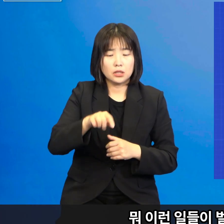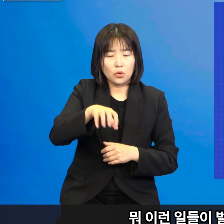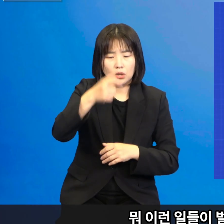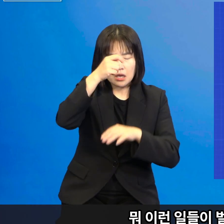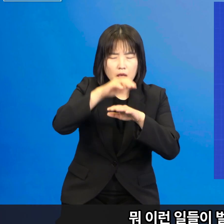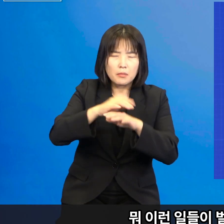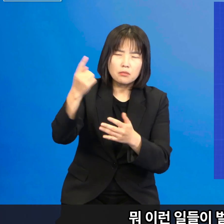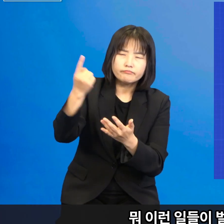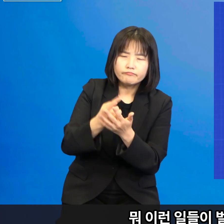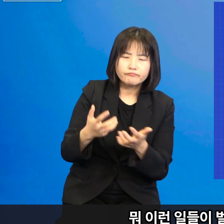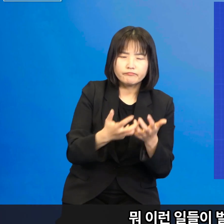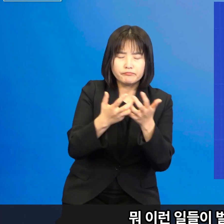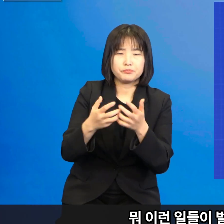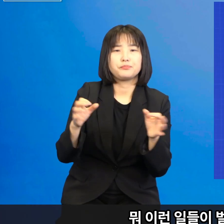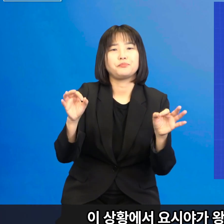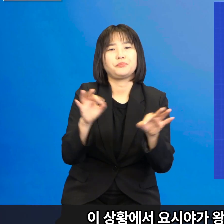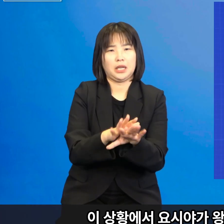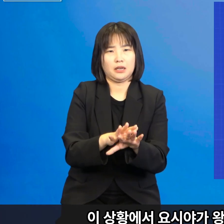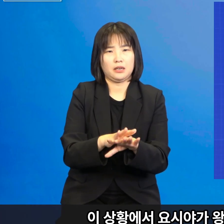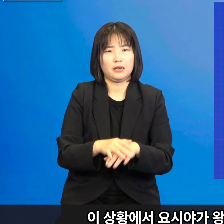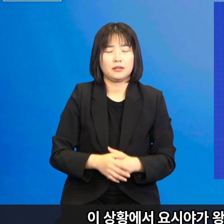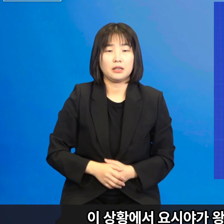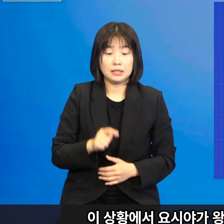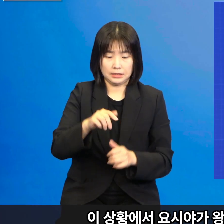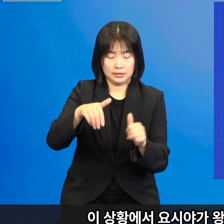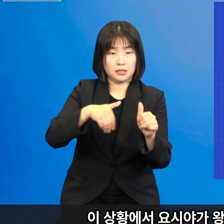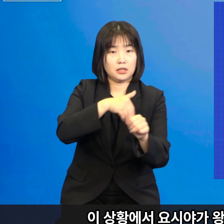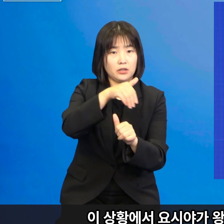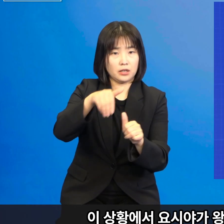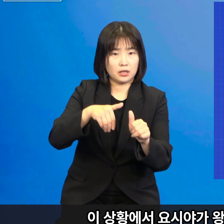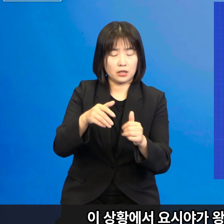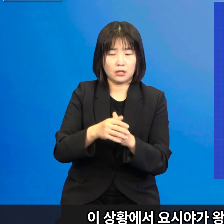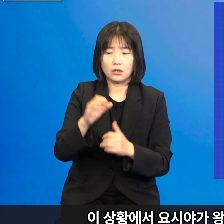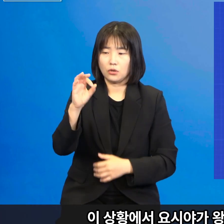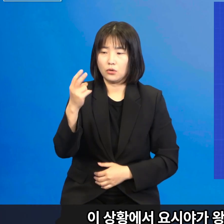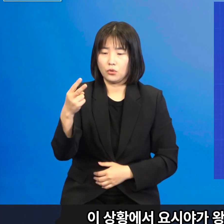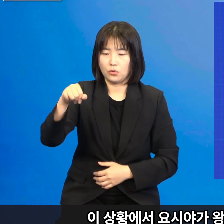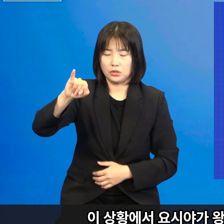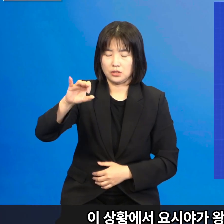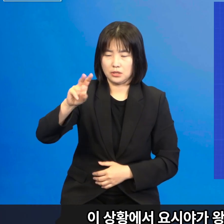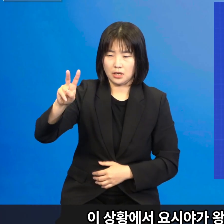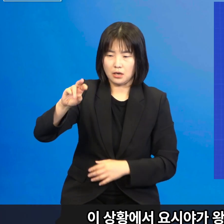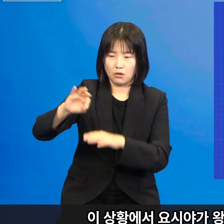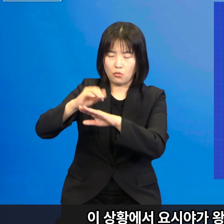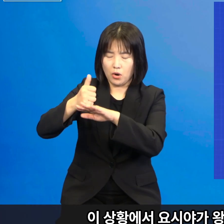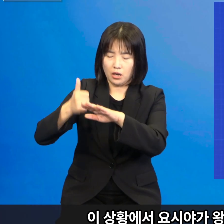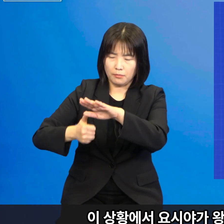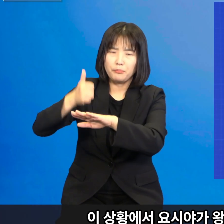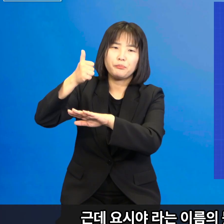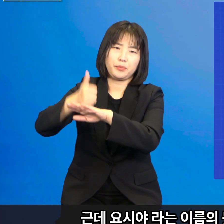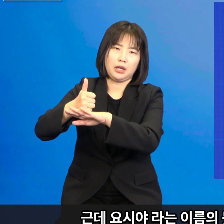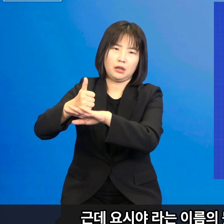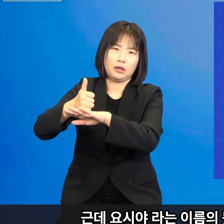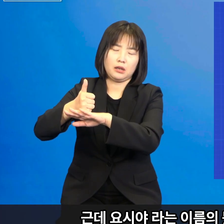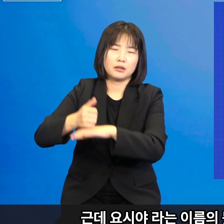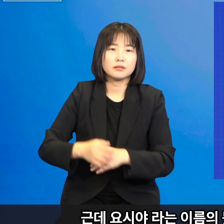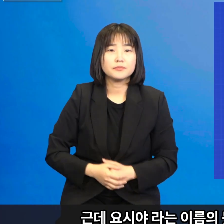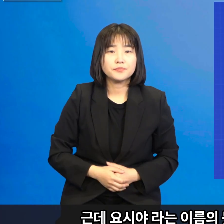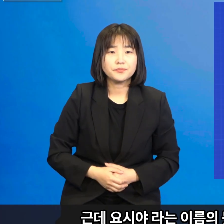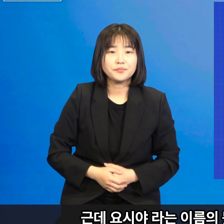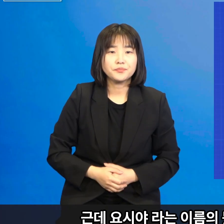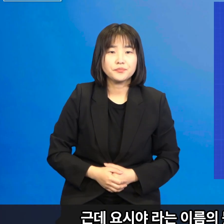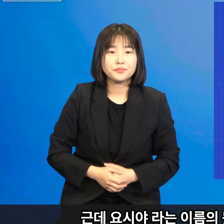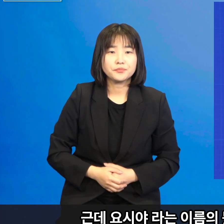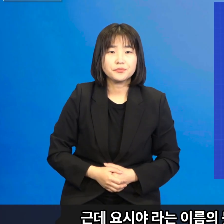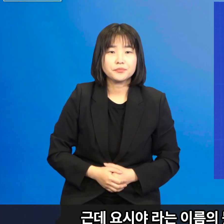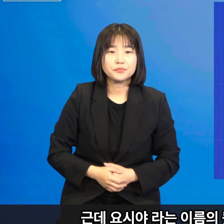이런 일들이 벌어지게 된 겁니다. 이 상황에서 요시아가 왕이 된 거예요. 어린 나이에. 근데 이 요시아라는